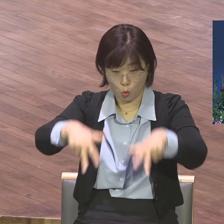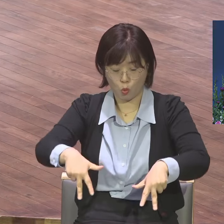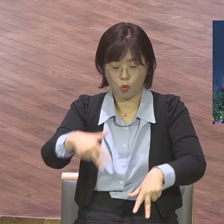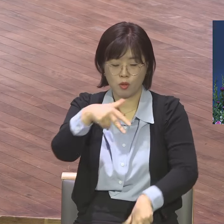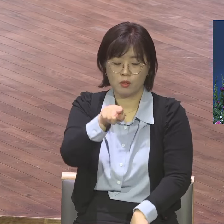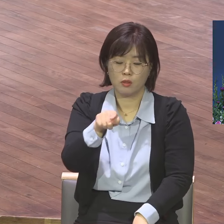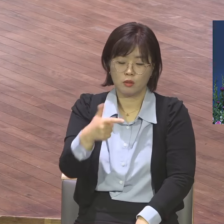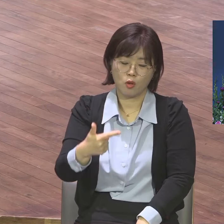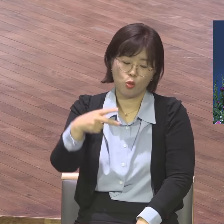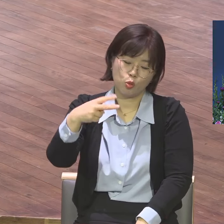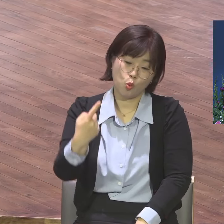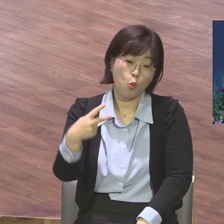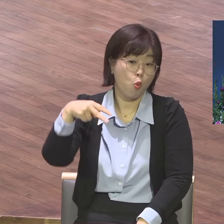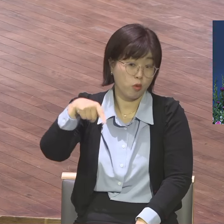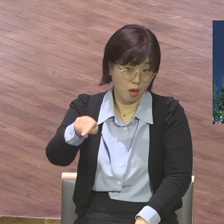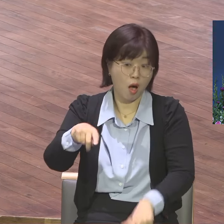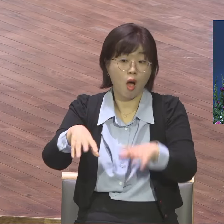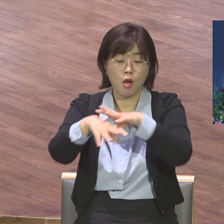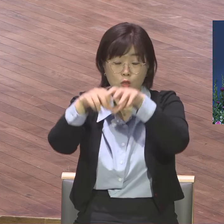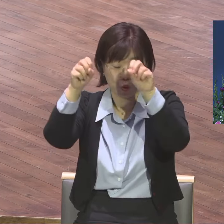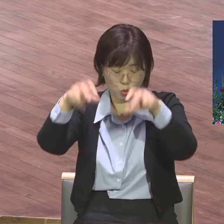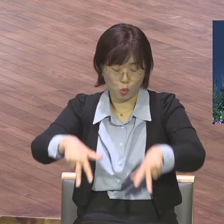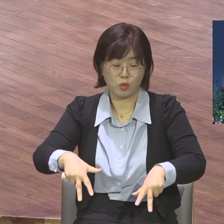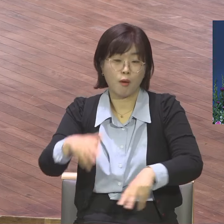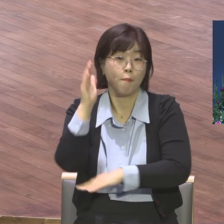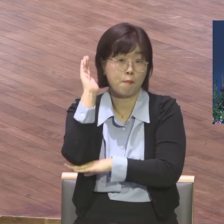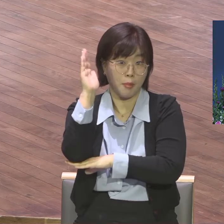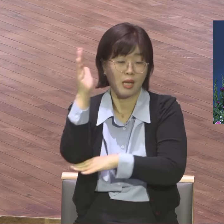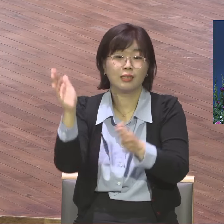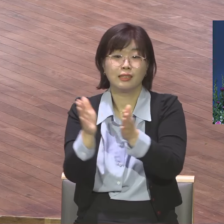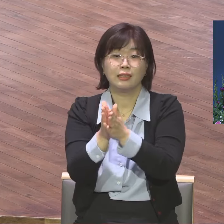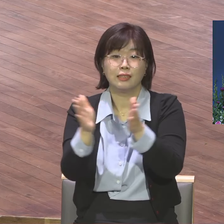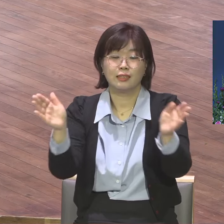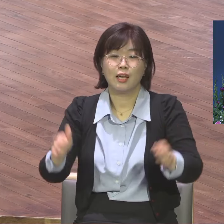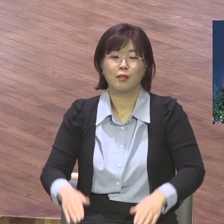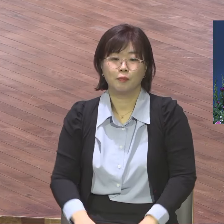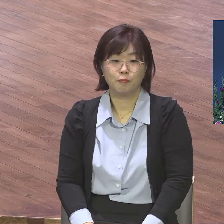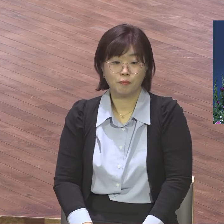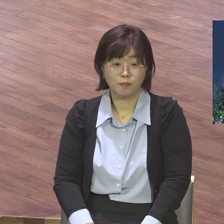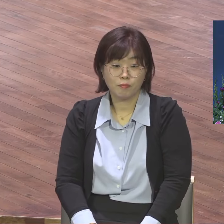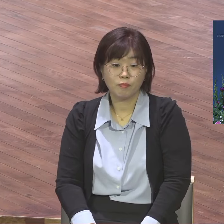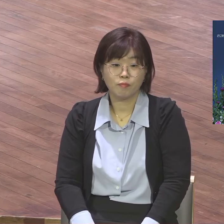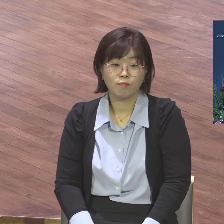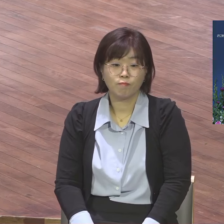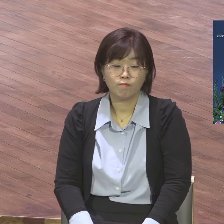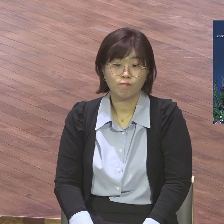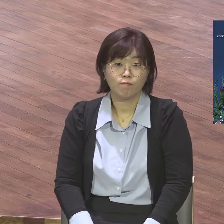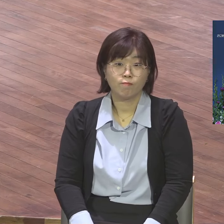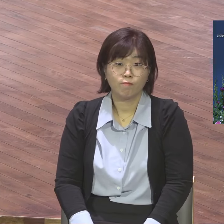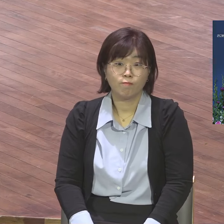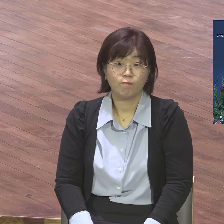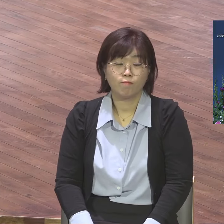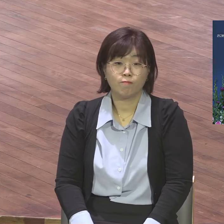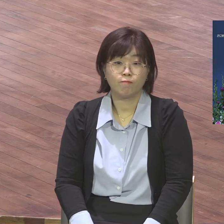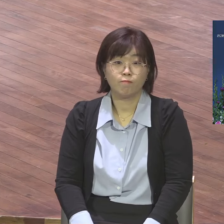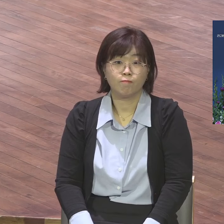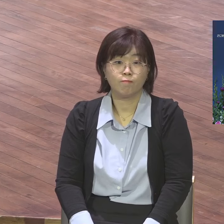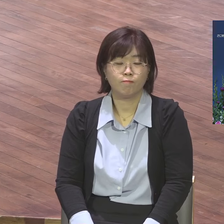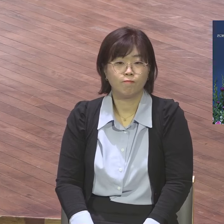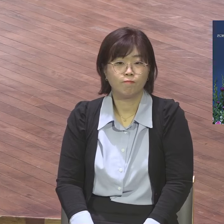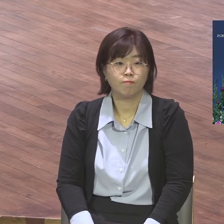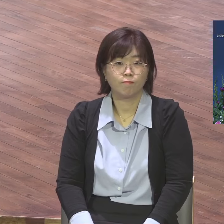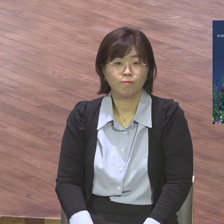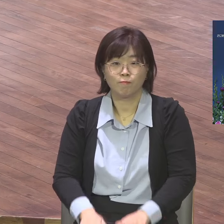기록한 세 권의 성경 말씀 중에 한 권이 이 전도서입니다. 솔로몬은